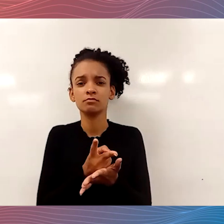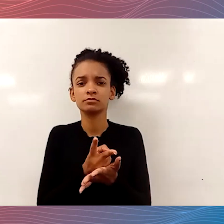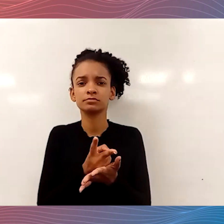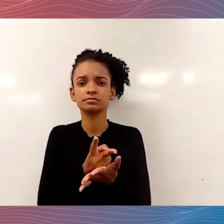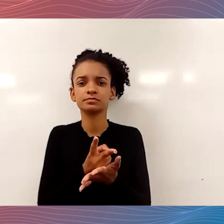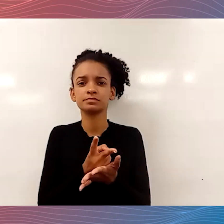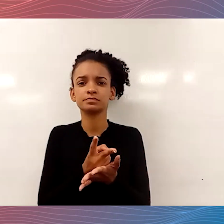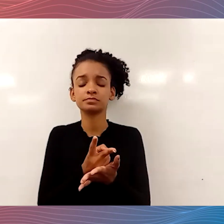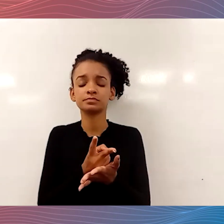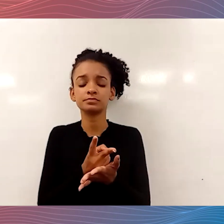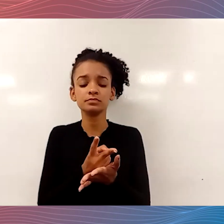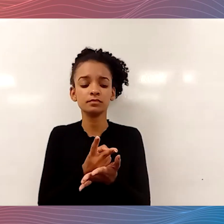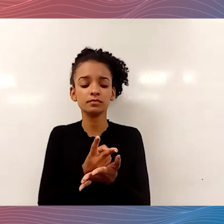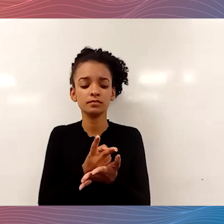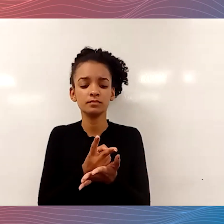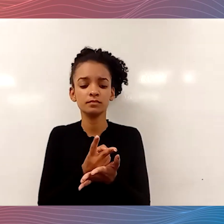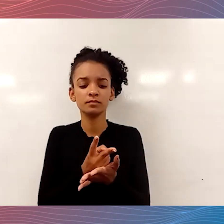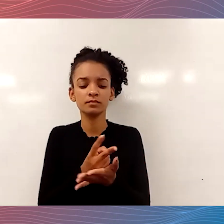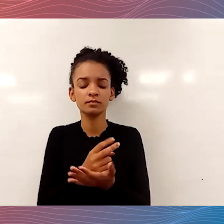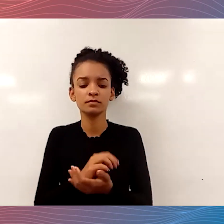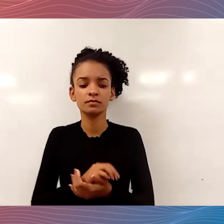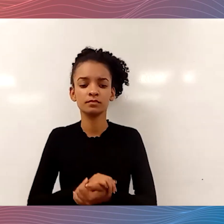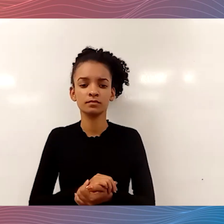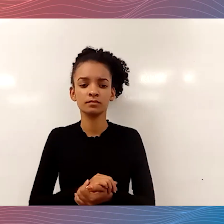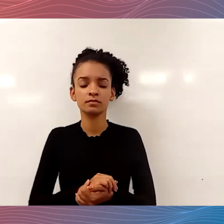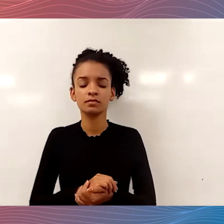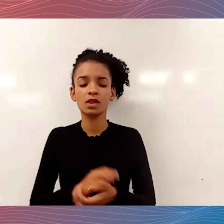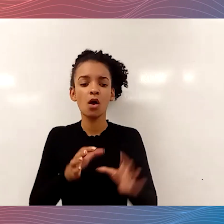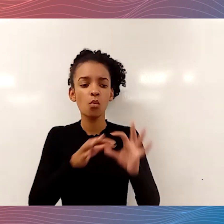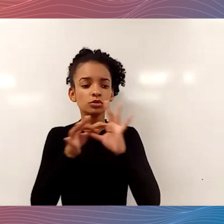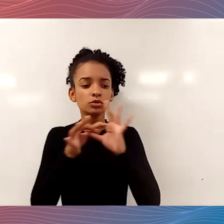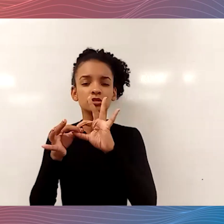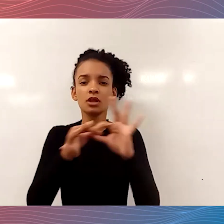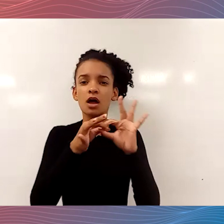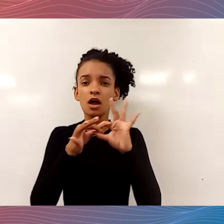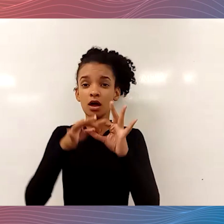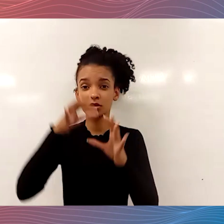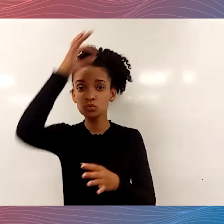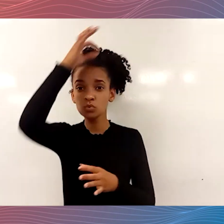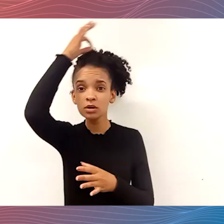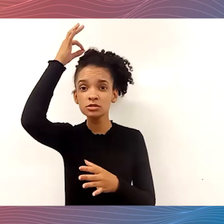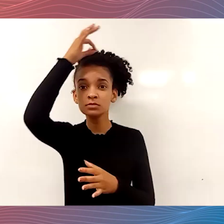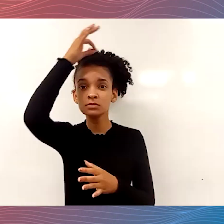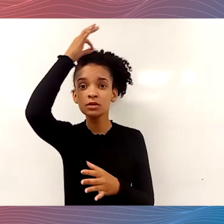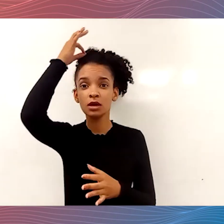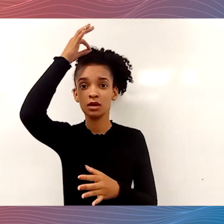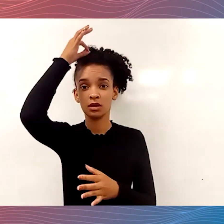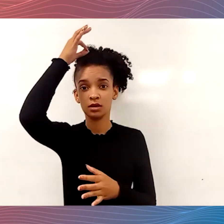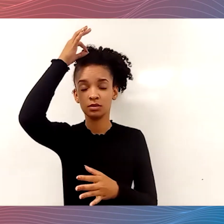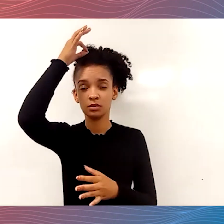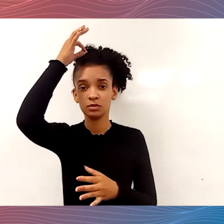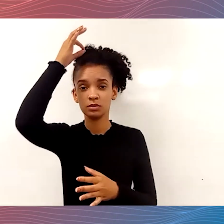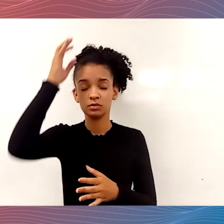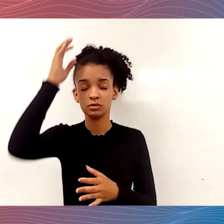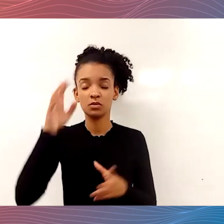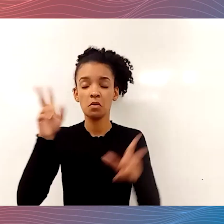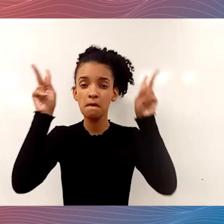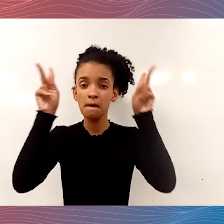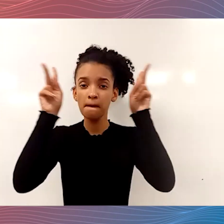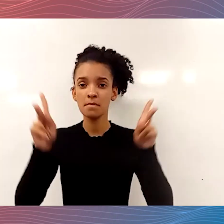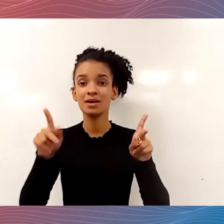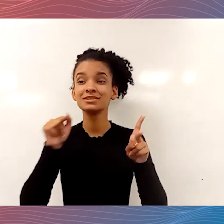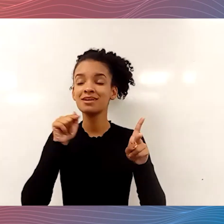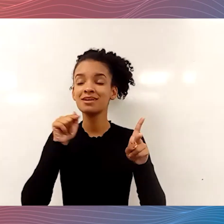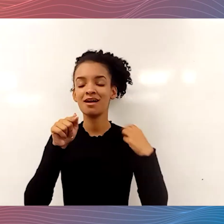paz. Então é unidade do Espírito, não é unidade fabricada pelo homem. Então é no fluir da graça.